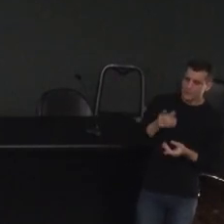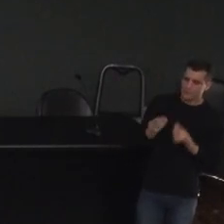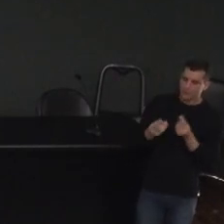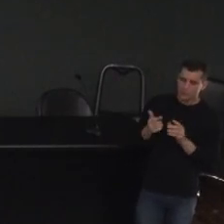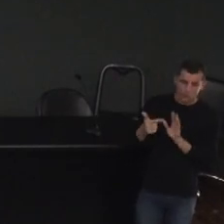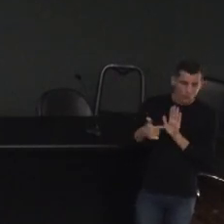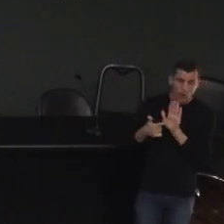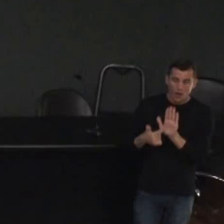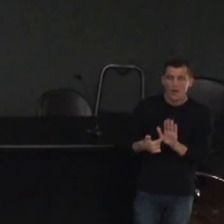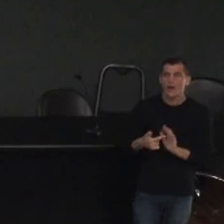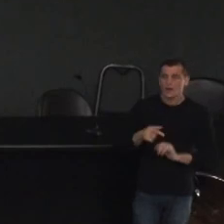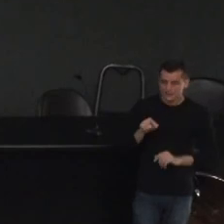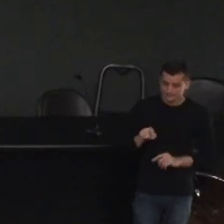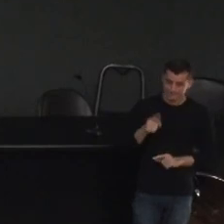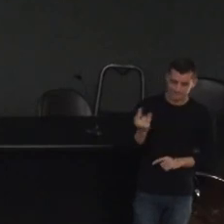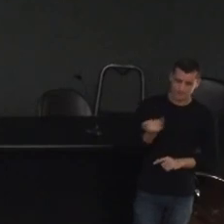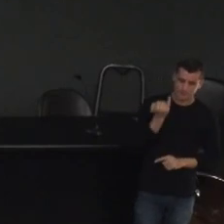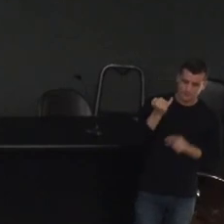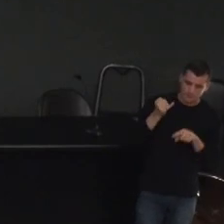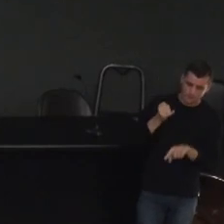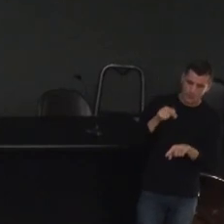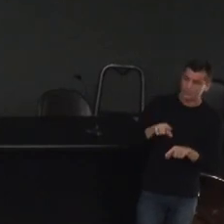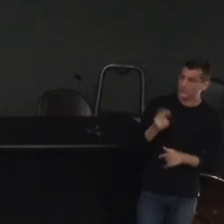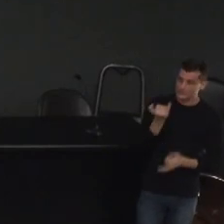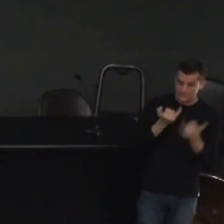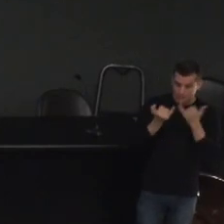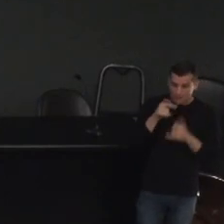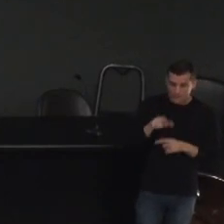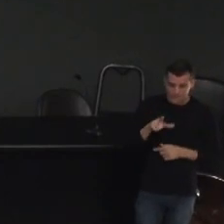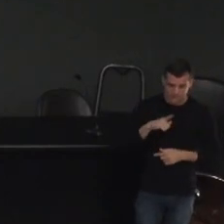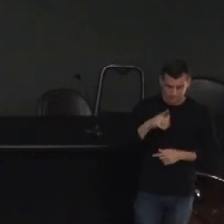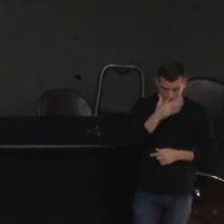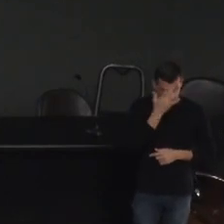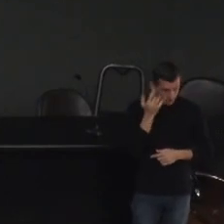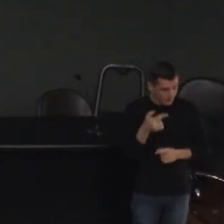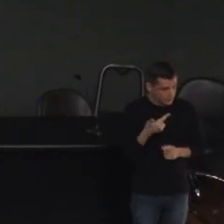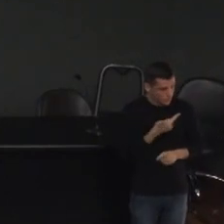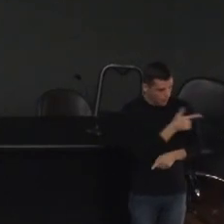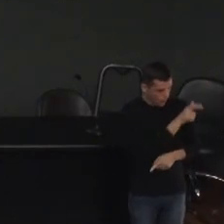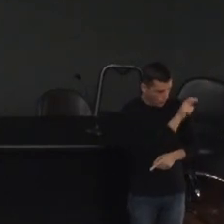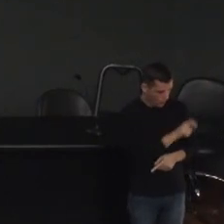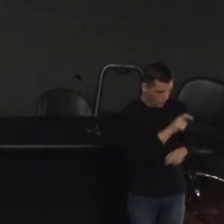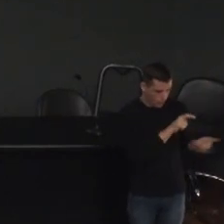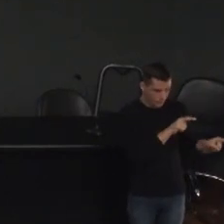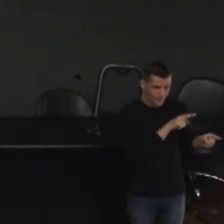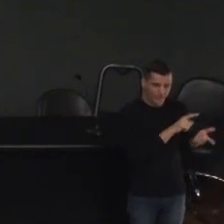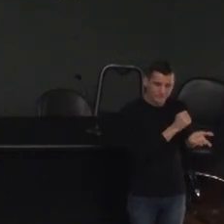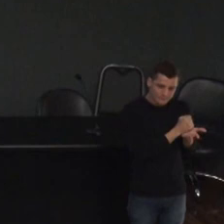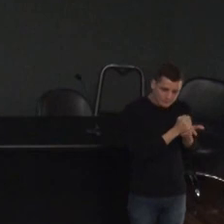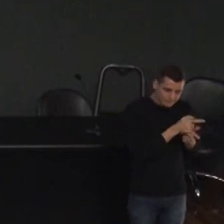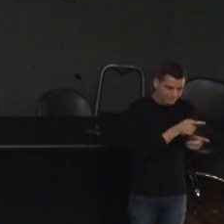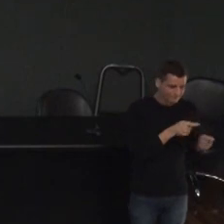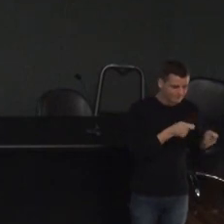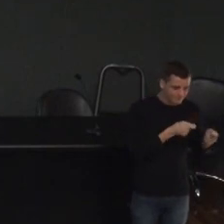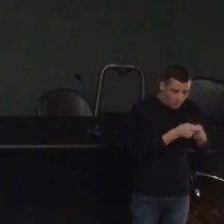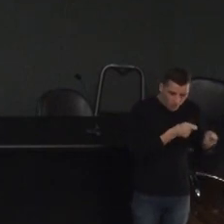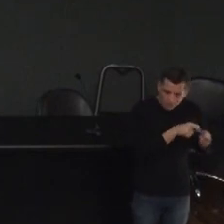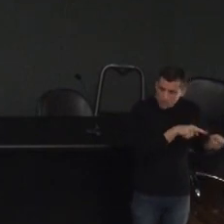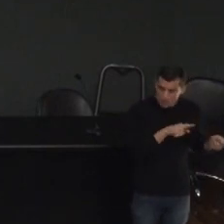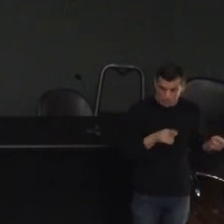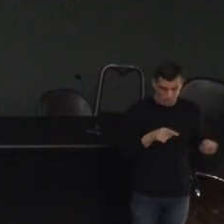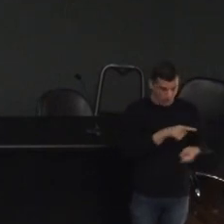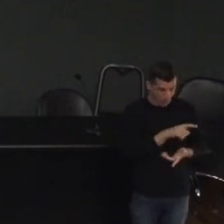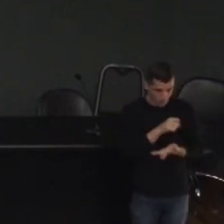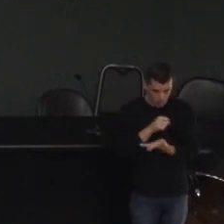importante você passou o dado ao terceiro ele por contrato está operando Acabou o contrato como é que se garante que ele